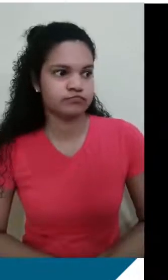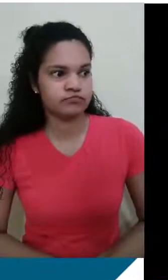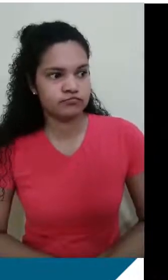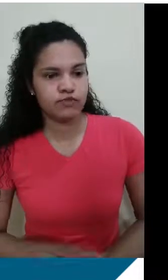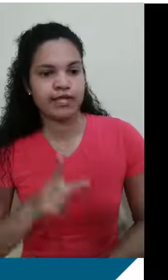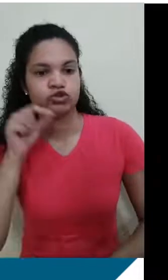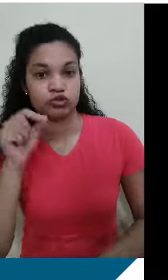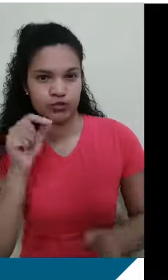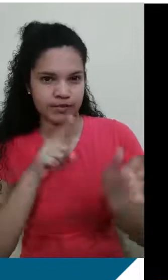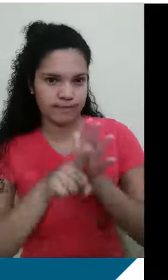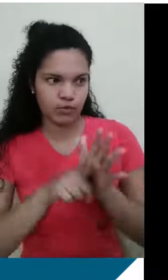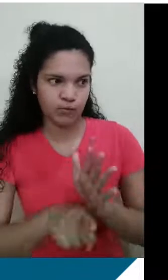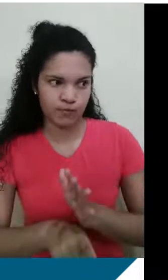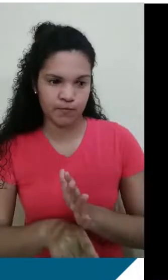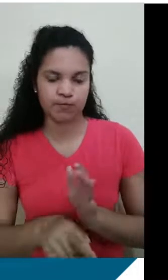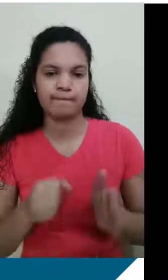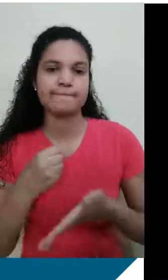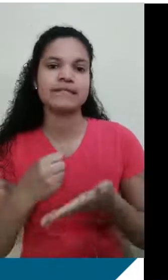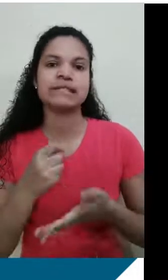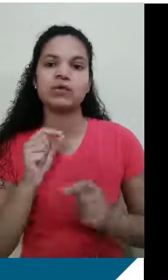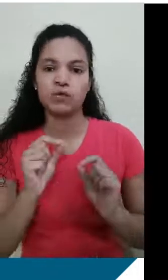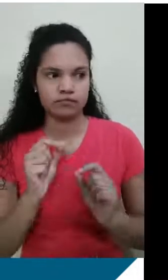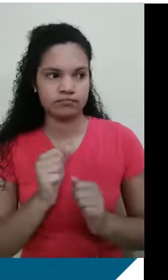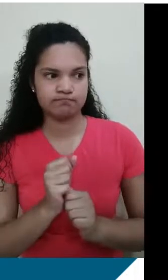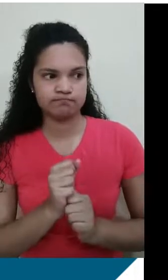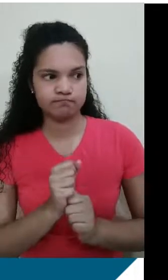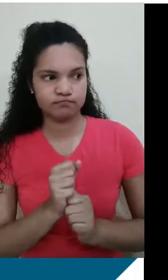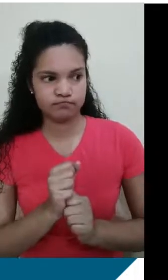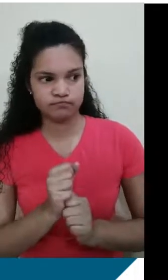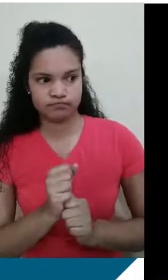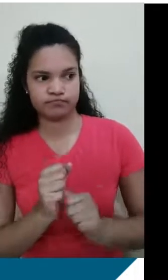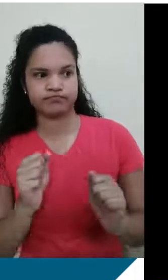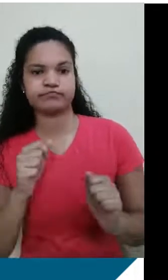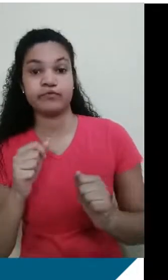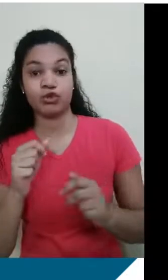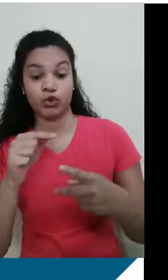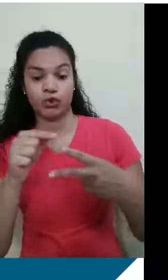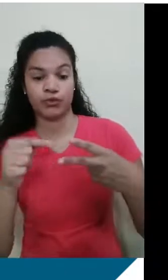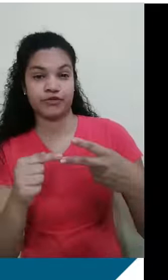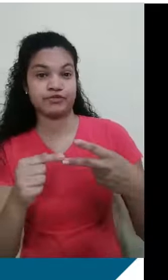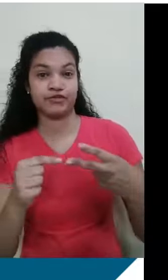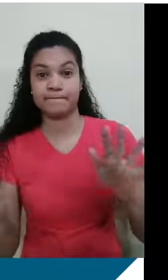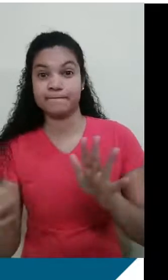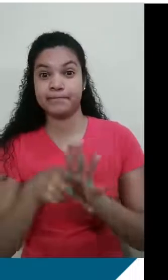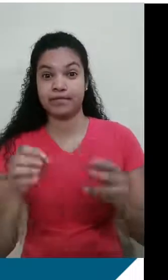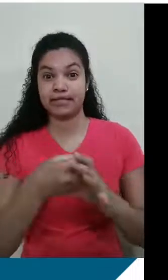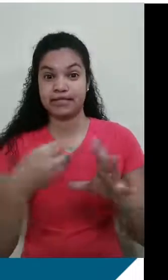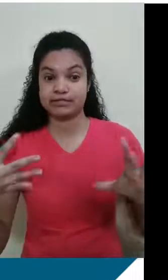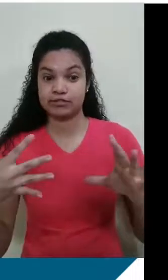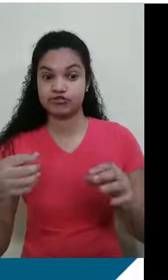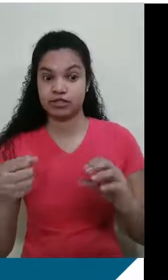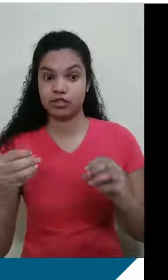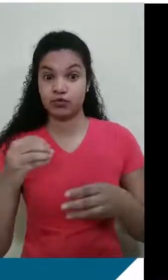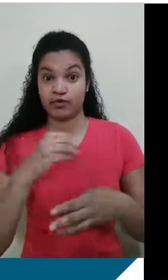A escolha das questões para a aula de hoje foi baseada em 2 critérios que são características do Enem. É importante ficar